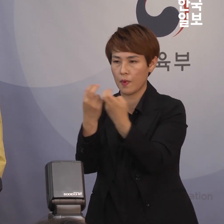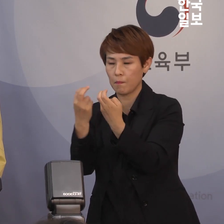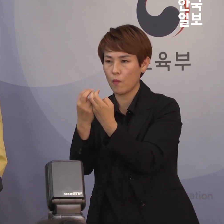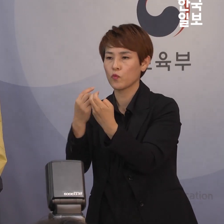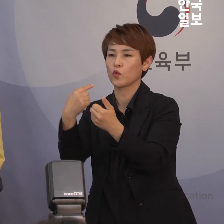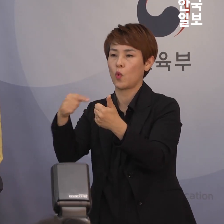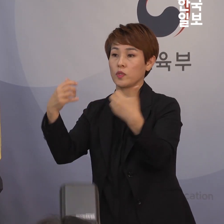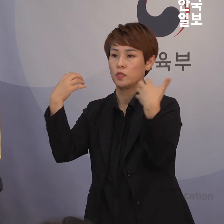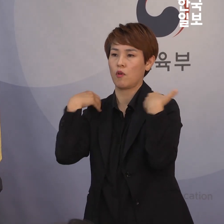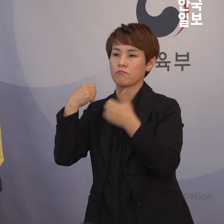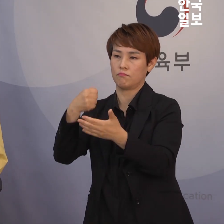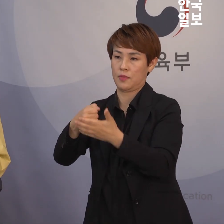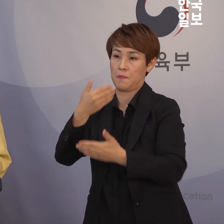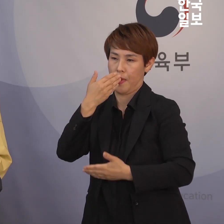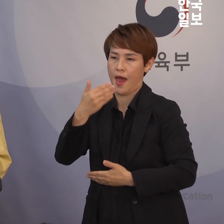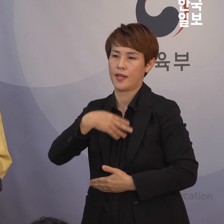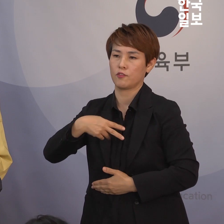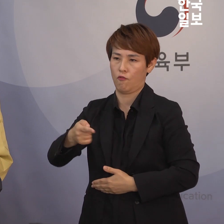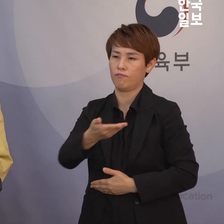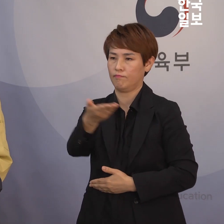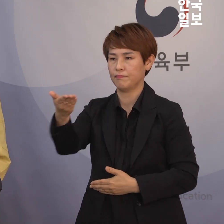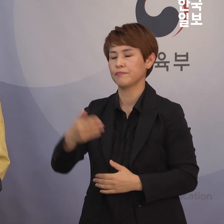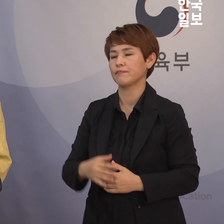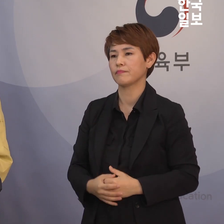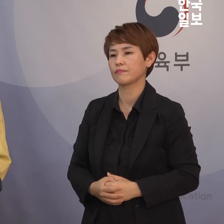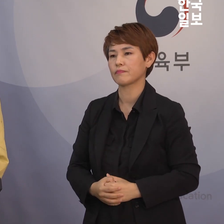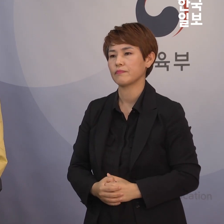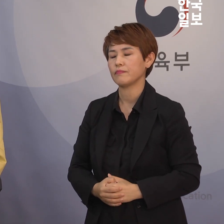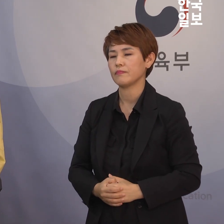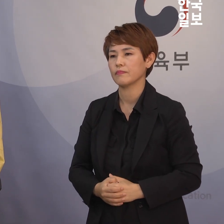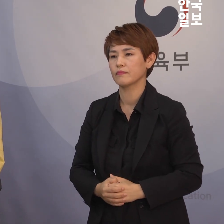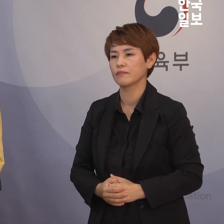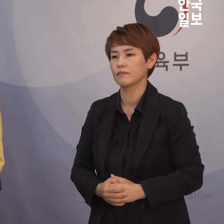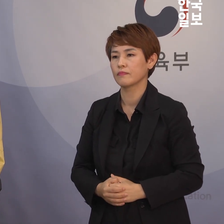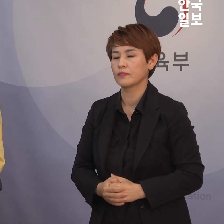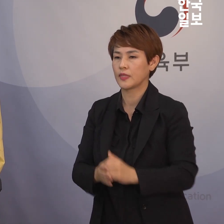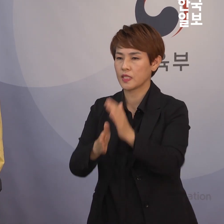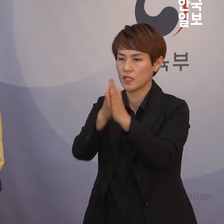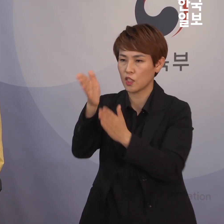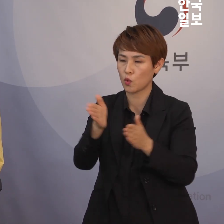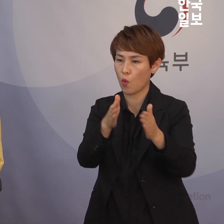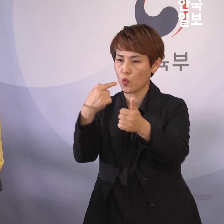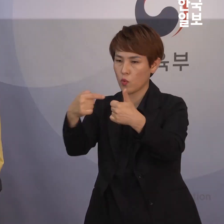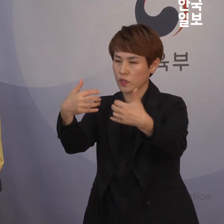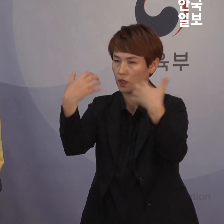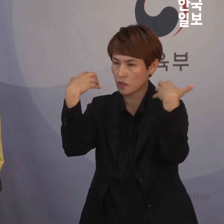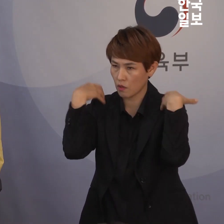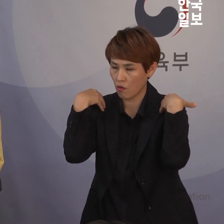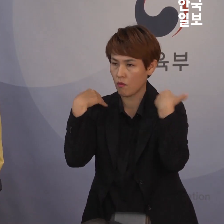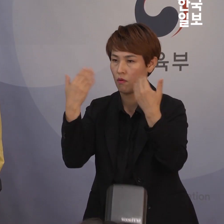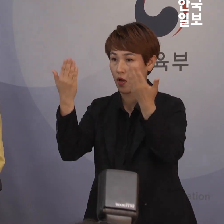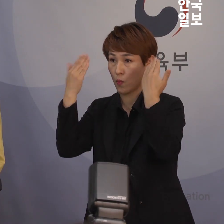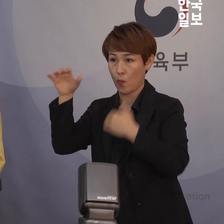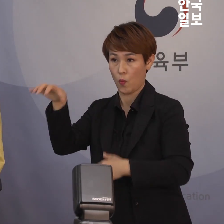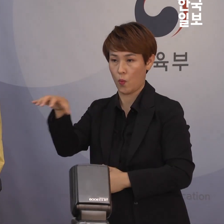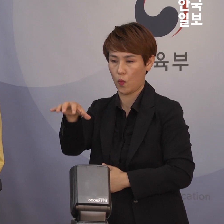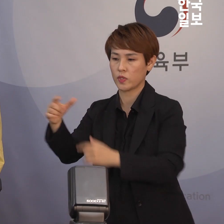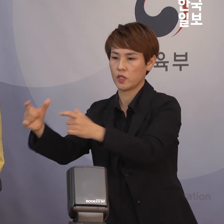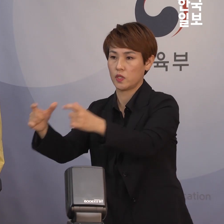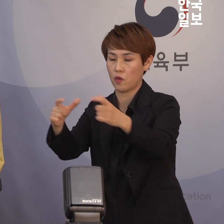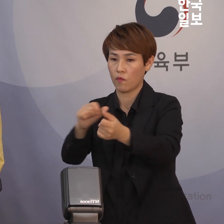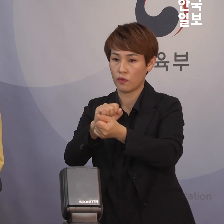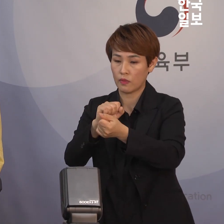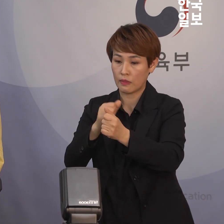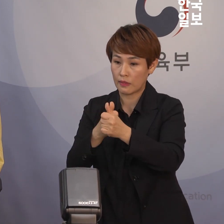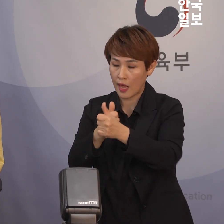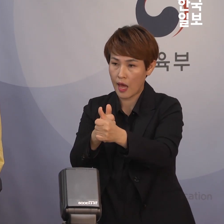교육청이 결정할 수 있도록 하였습니다. 또한 각 시도교육청과 학교는 지역별